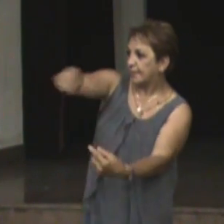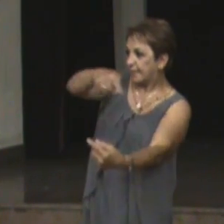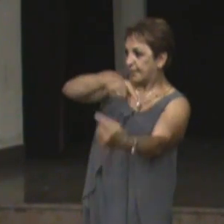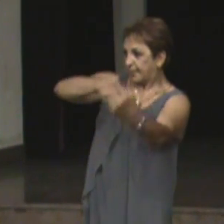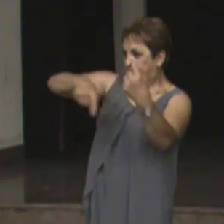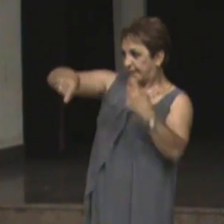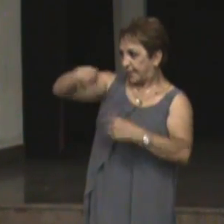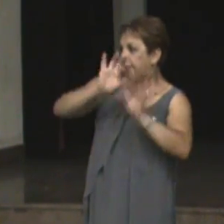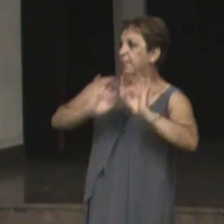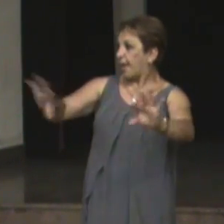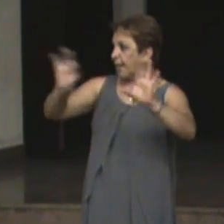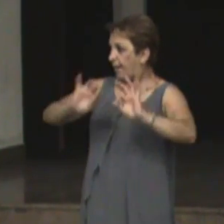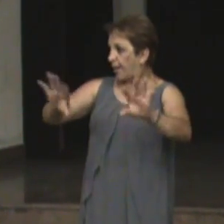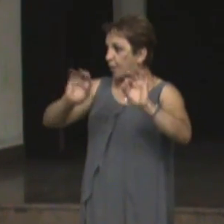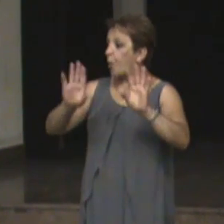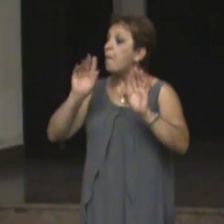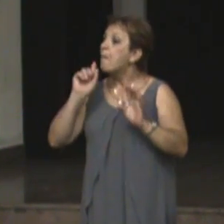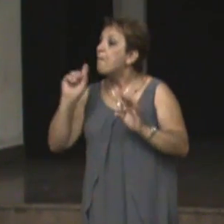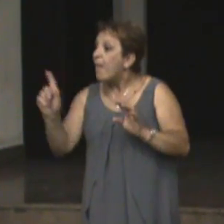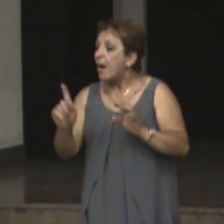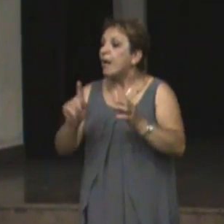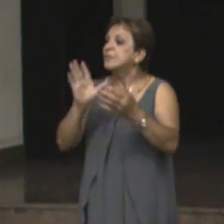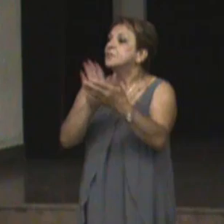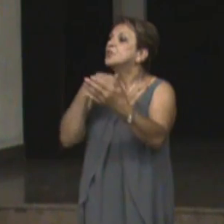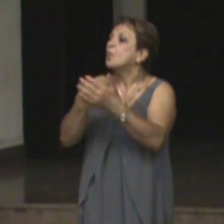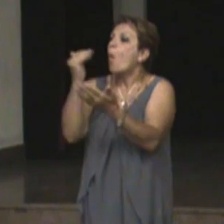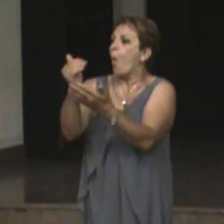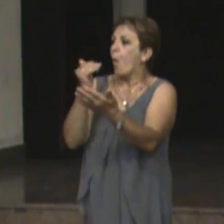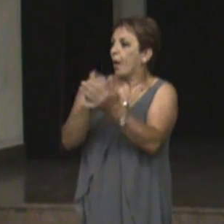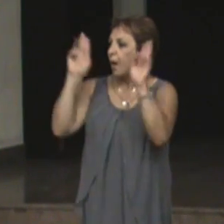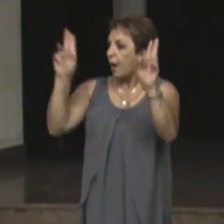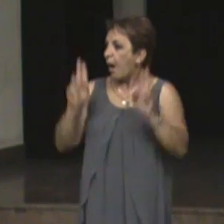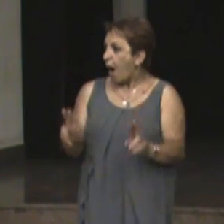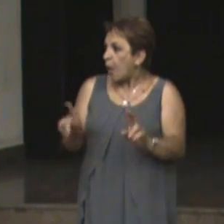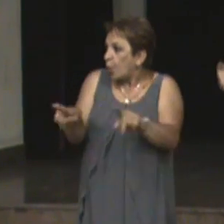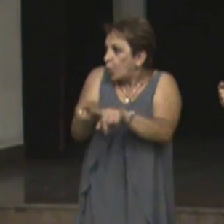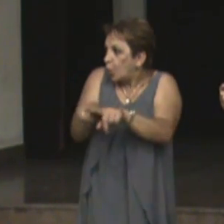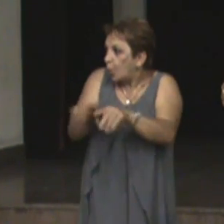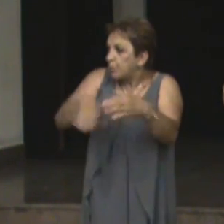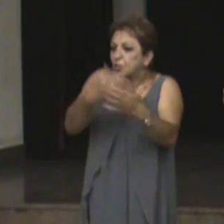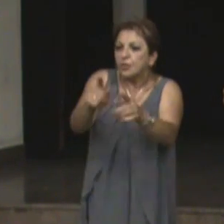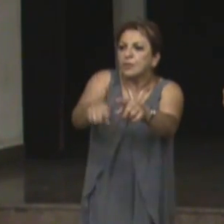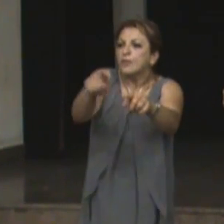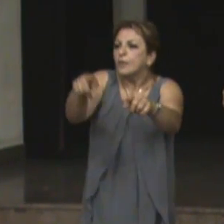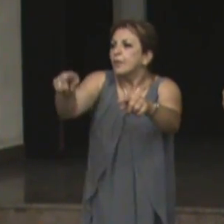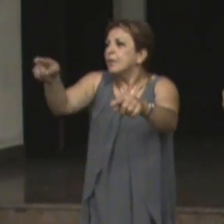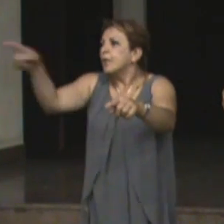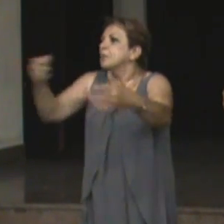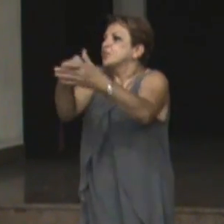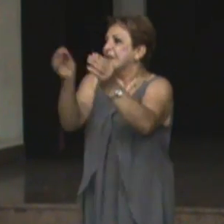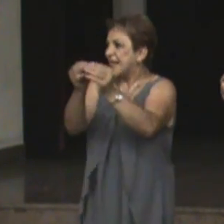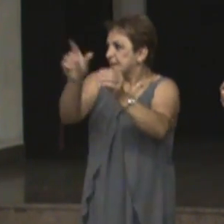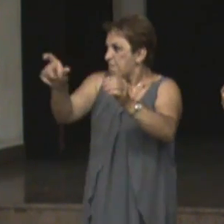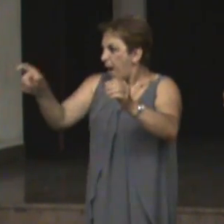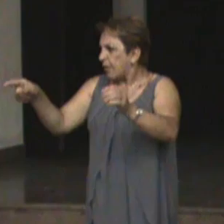բայց որպես կանոն իմ ասածը մինչև 10-րդ մարդը կհասնի,